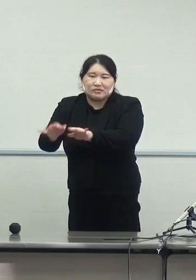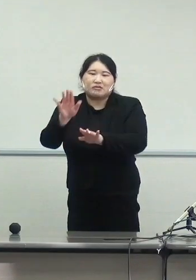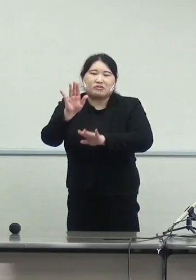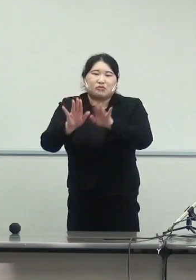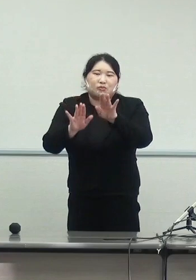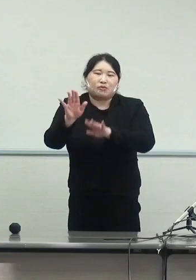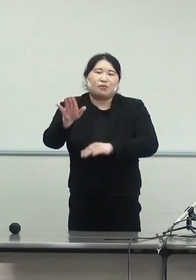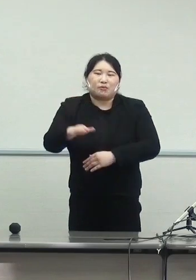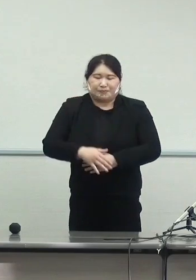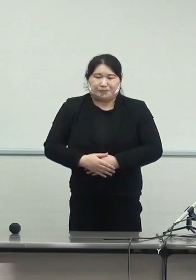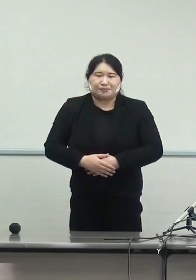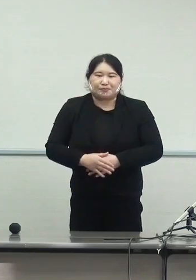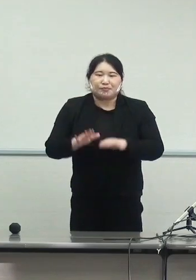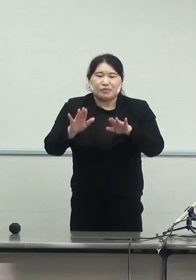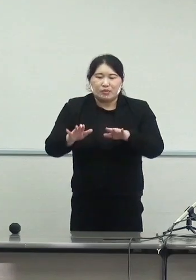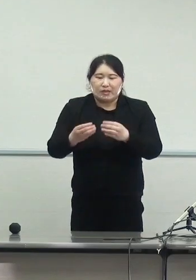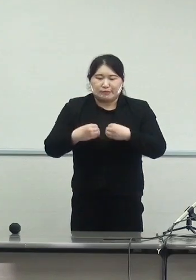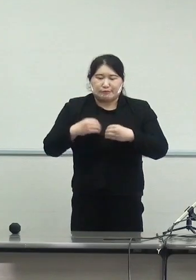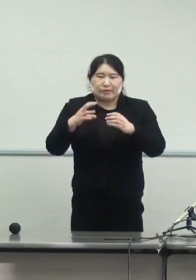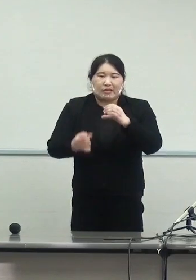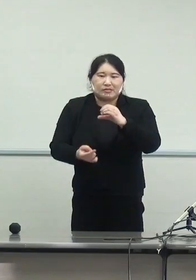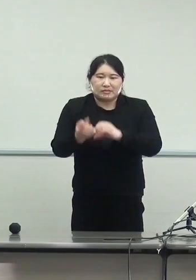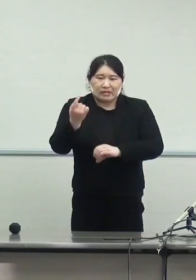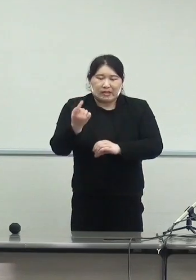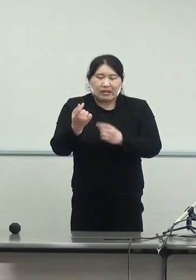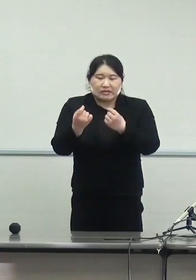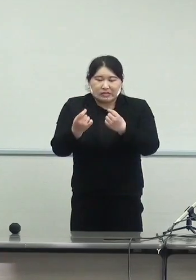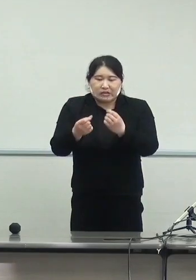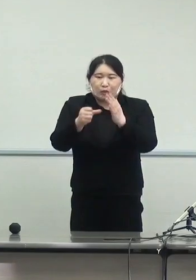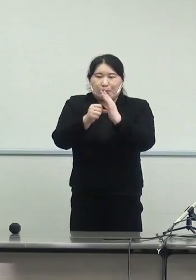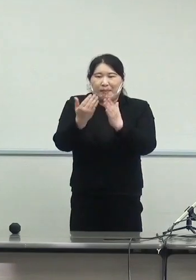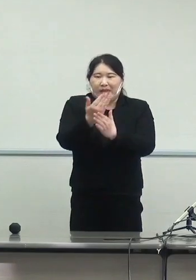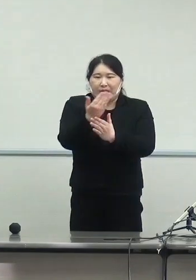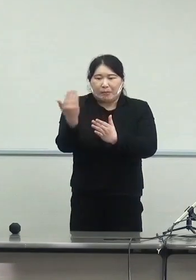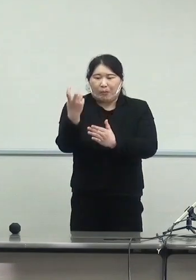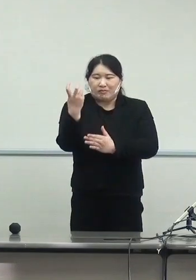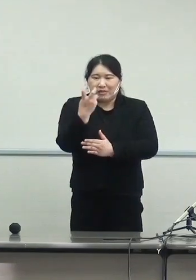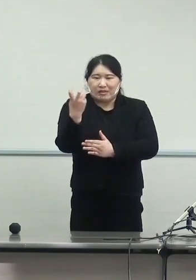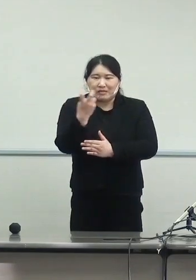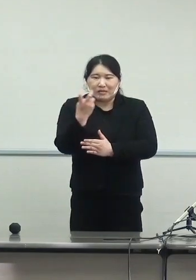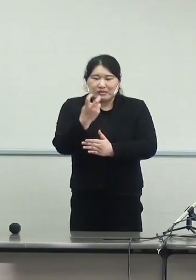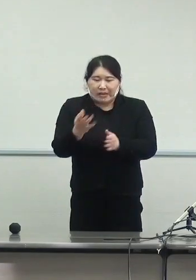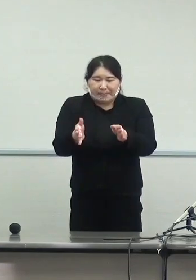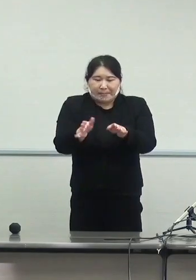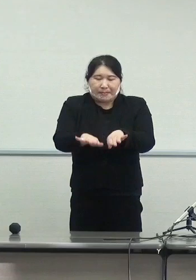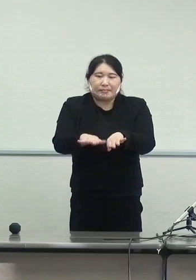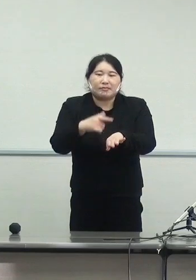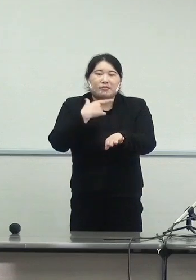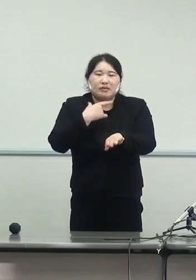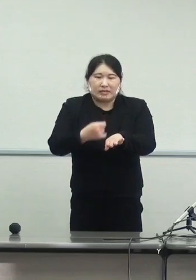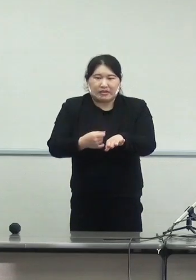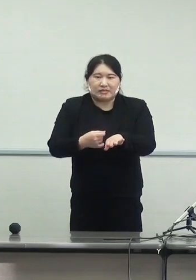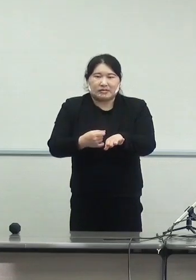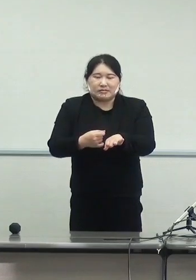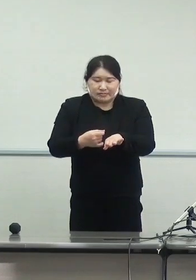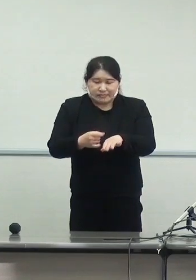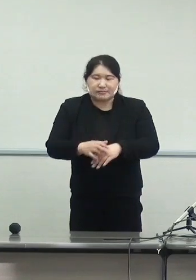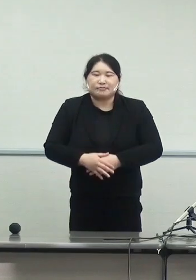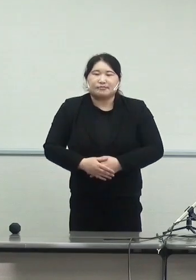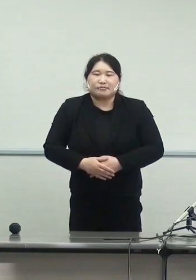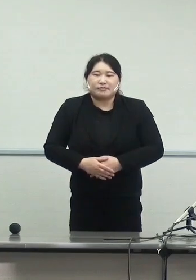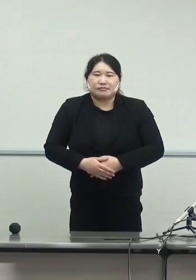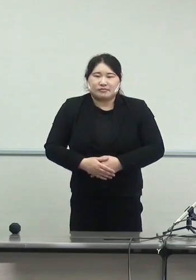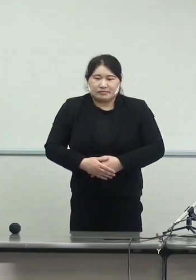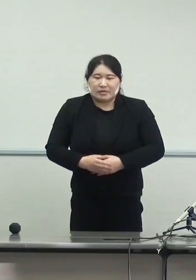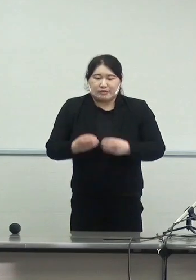状況でありますから、今回のクラスターも一つ一つ名簿を丁寧に検査して抑え込んでいく、そういう形を続けていくことで、まあ